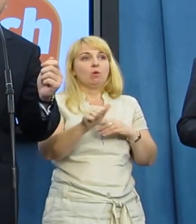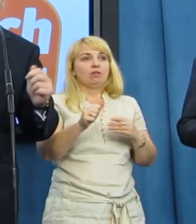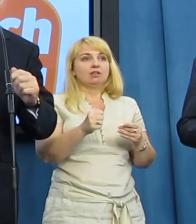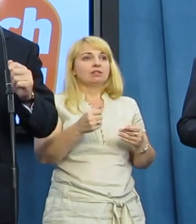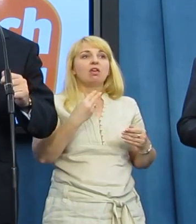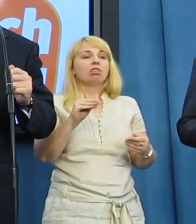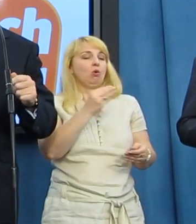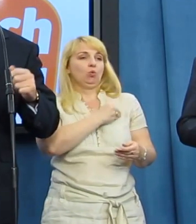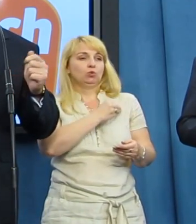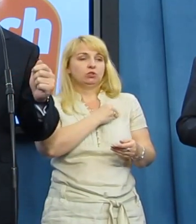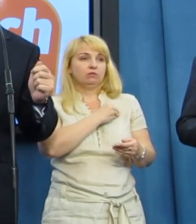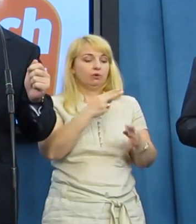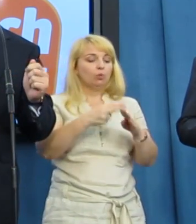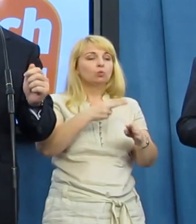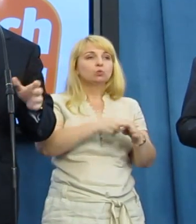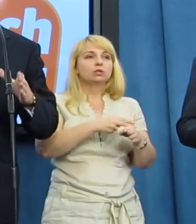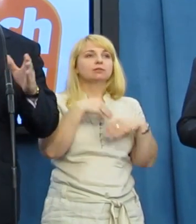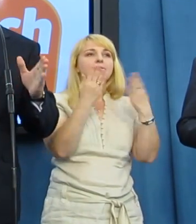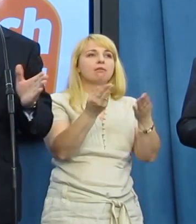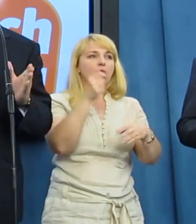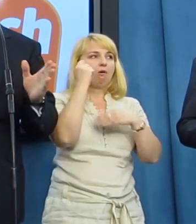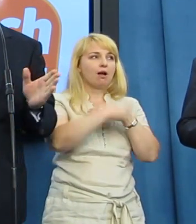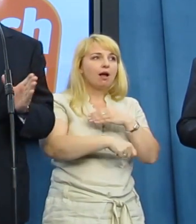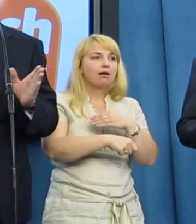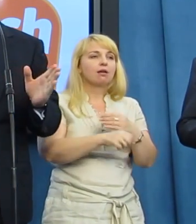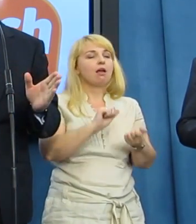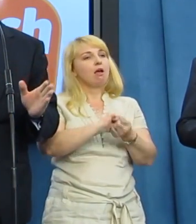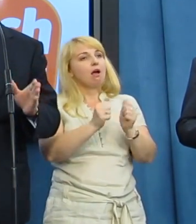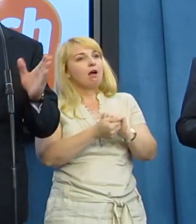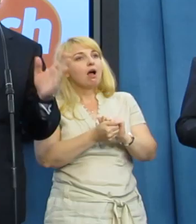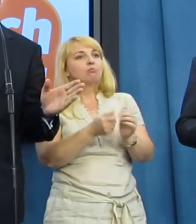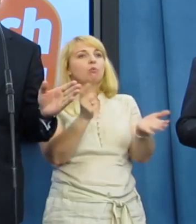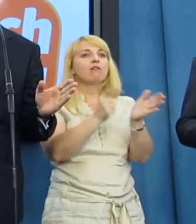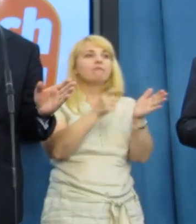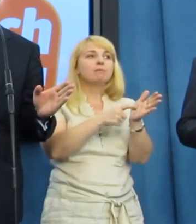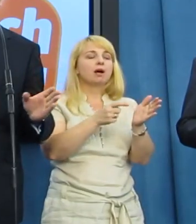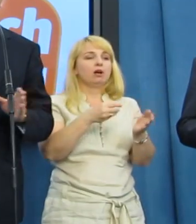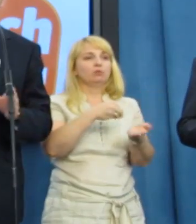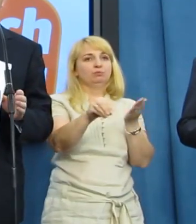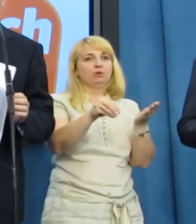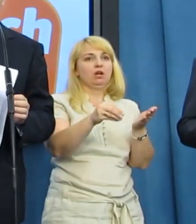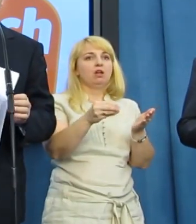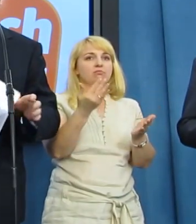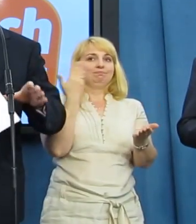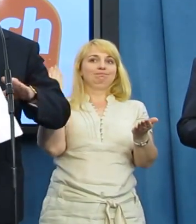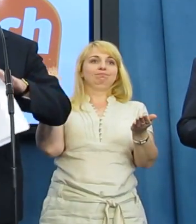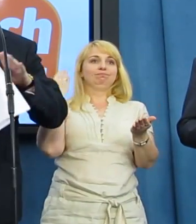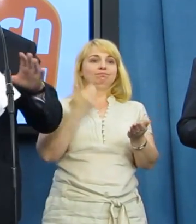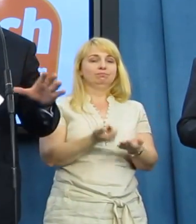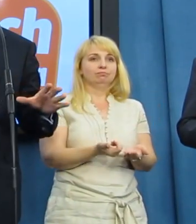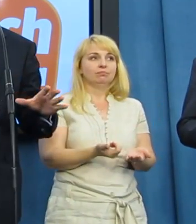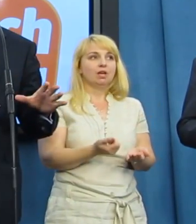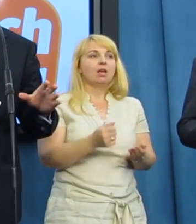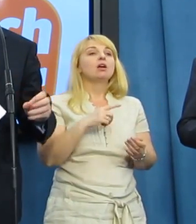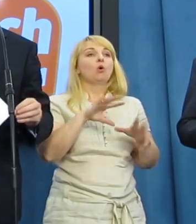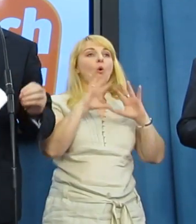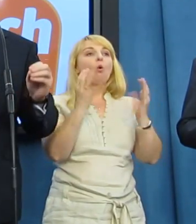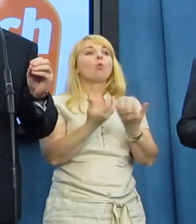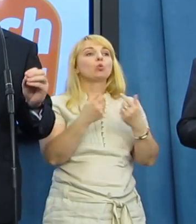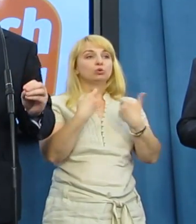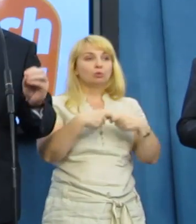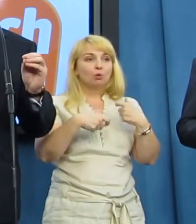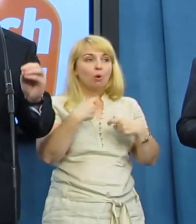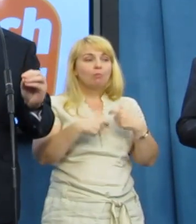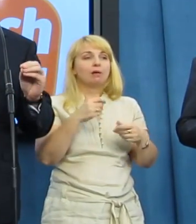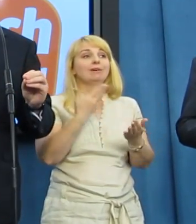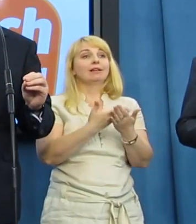kary albo domagają się właśnie płatności za okres wstecz. I wychodząc naprzeciw w ogóle takim ogólnemu problemowi, ruch